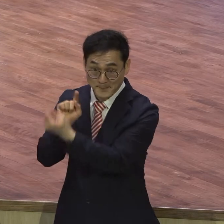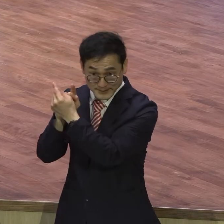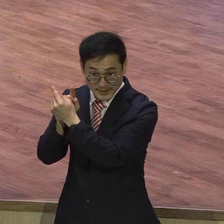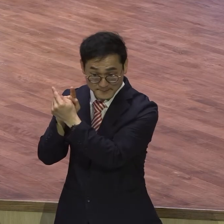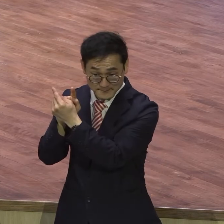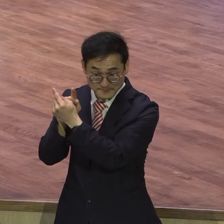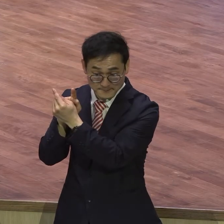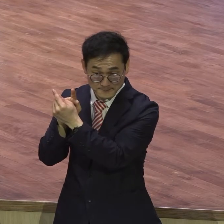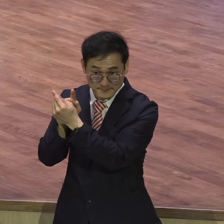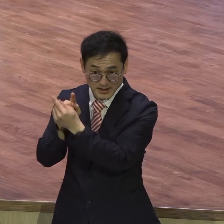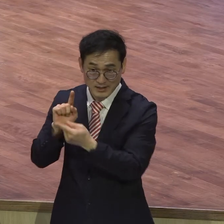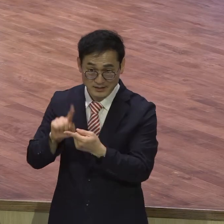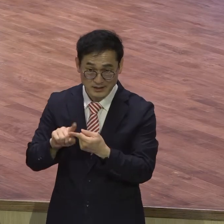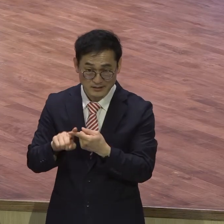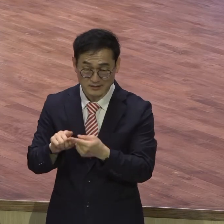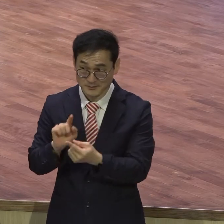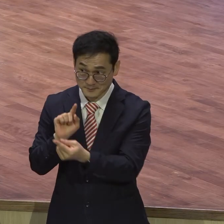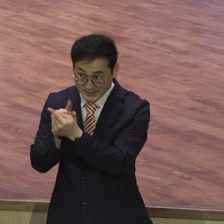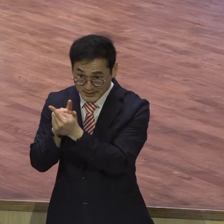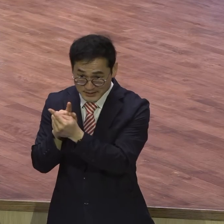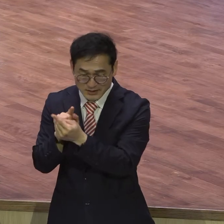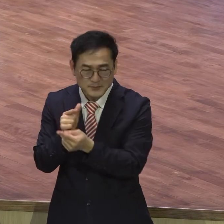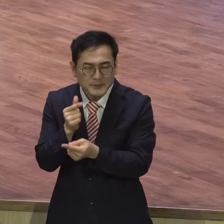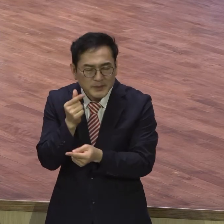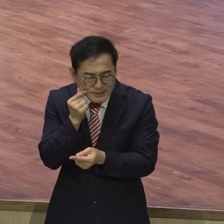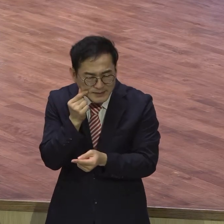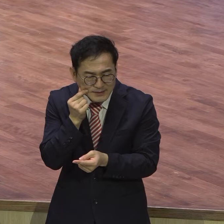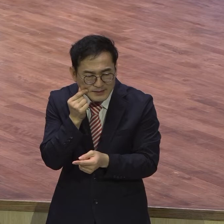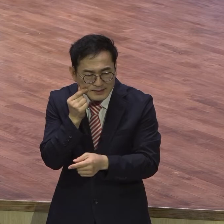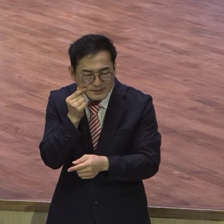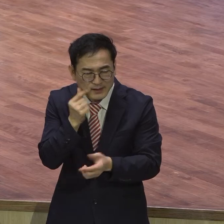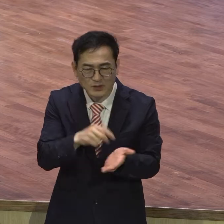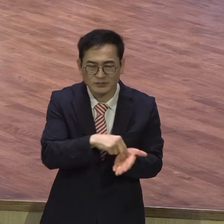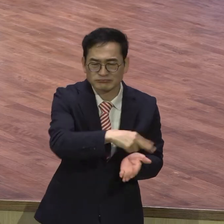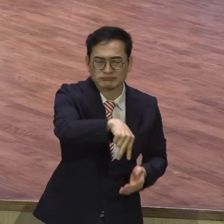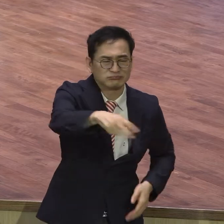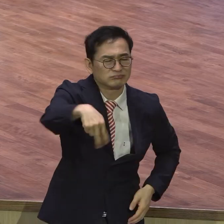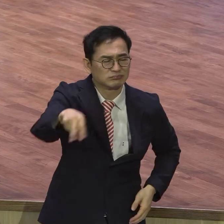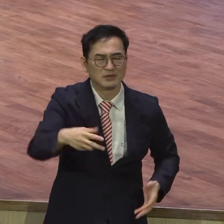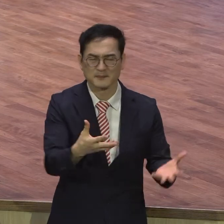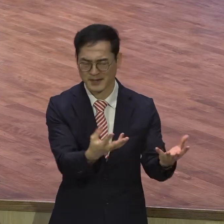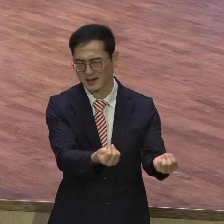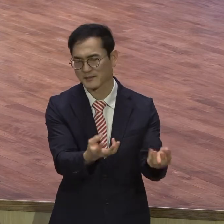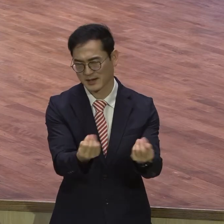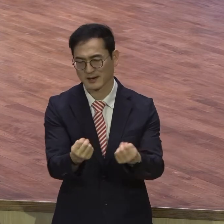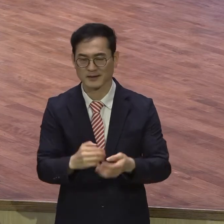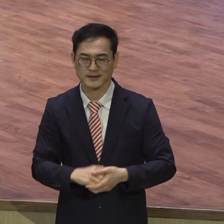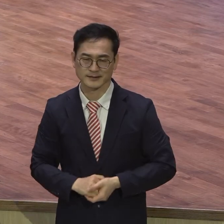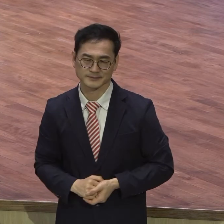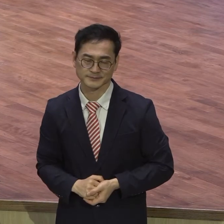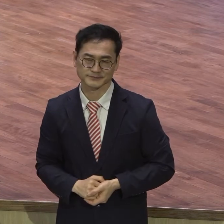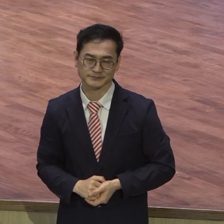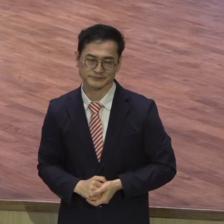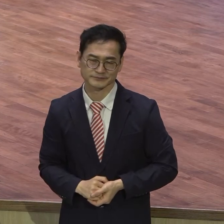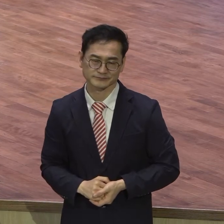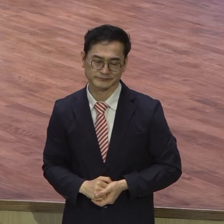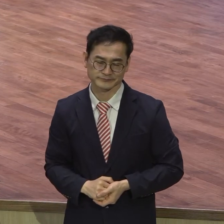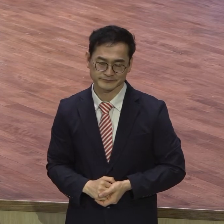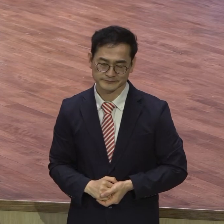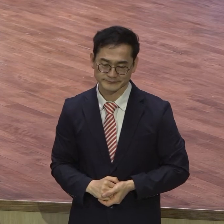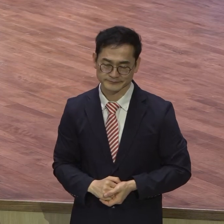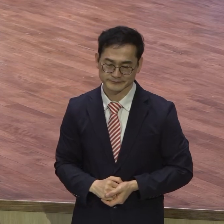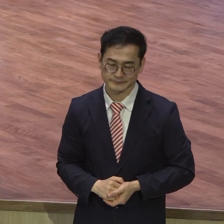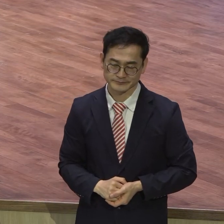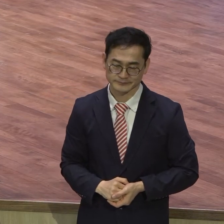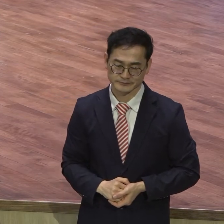갖지 못하는 갖지 못해서 우리 방어하는 그런 영혼들이 지금 많이 있습니다